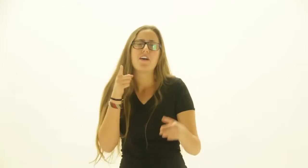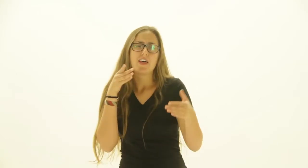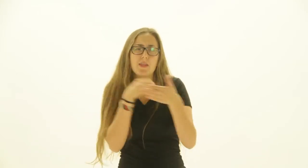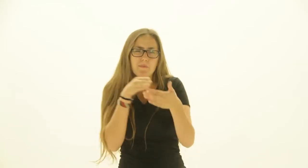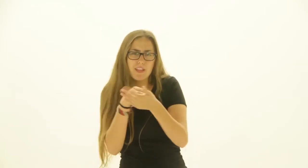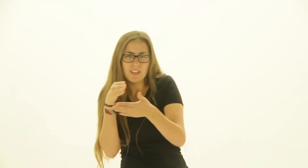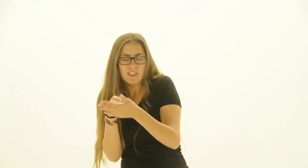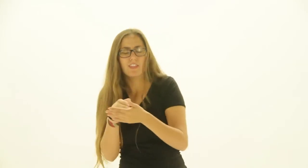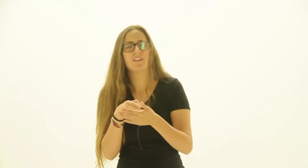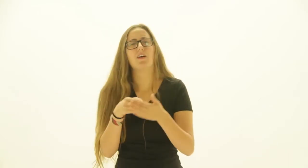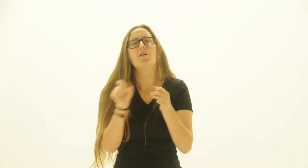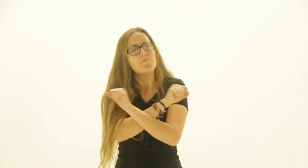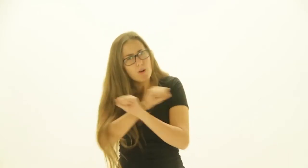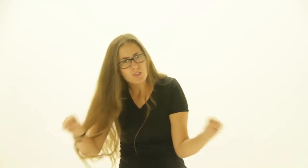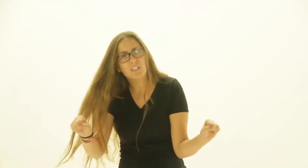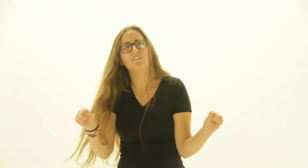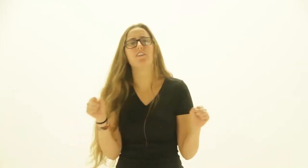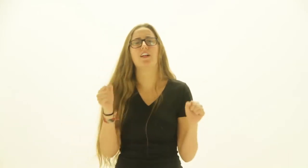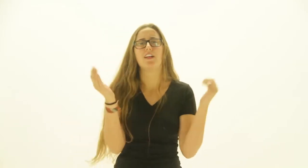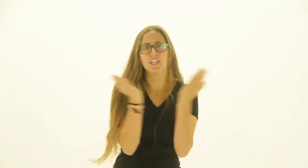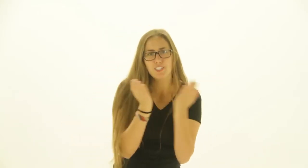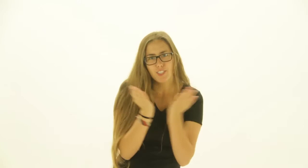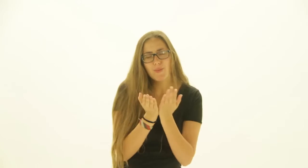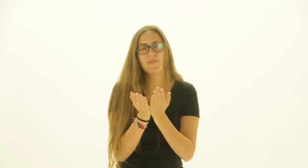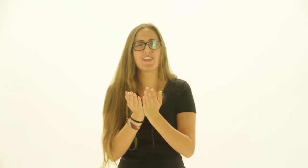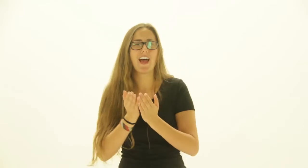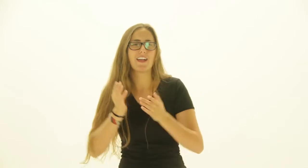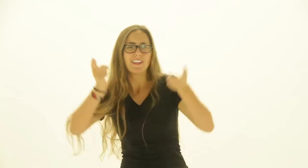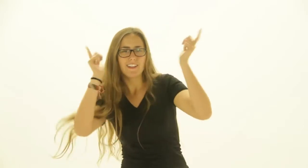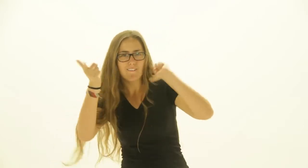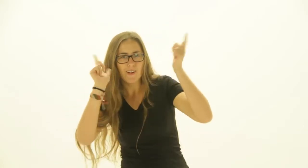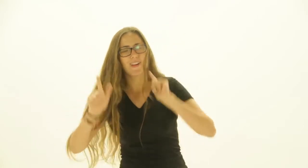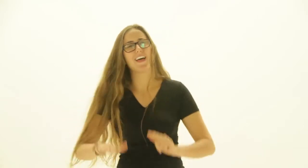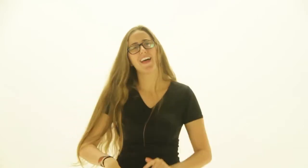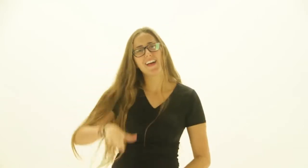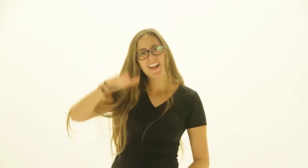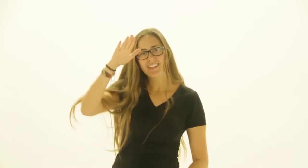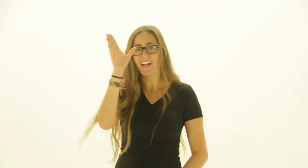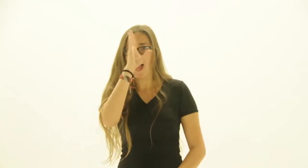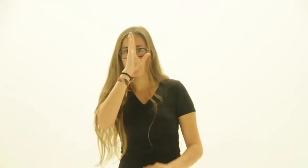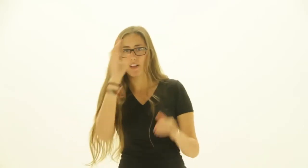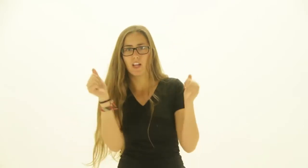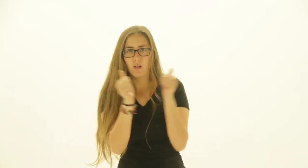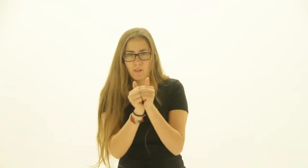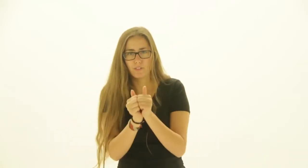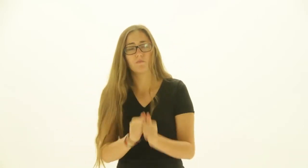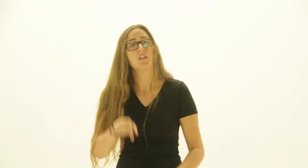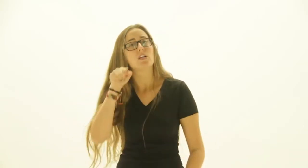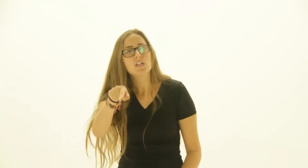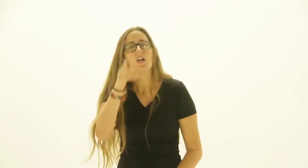las oportunidades y tener un mundo sin barreras. Tenemos derecho a estudiar, a divertirnos, a crecer, a aprender juntos.